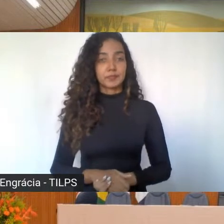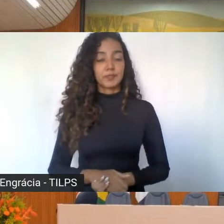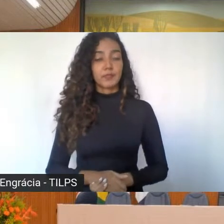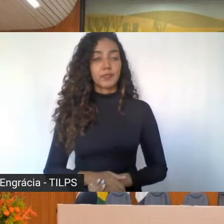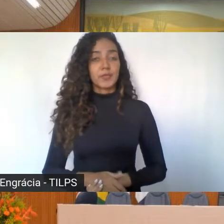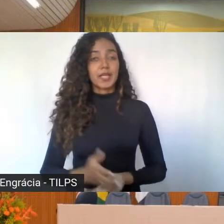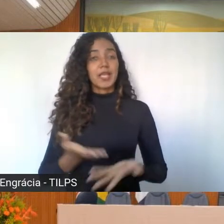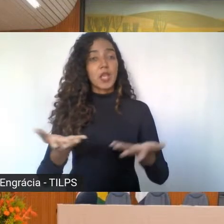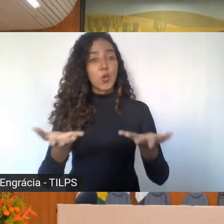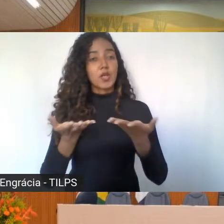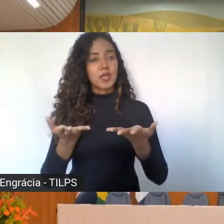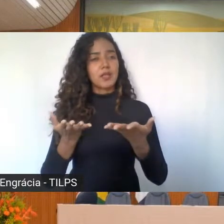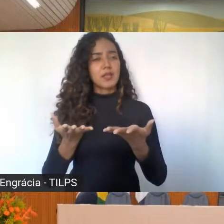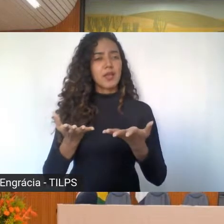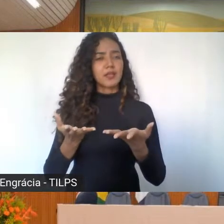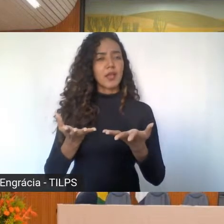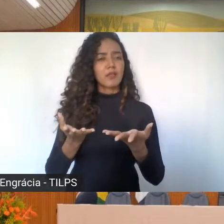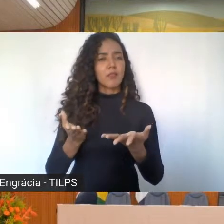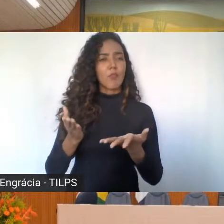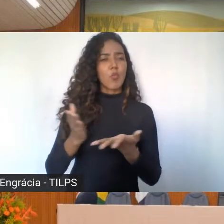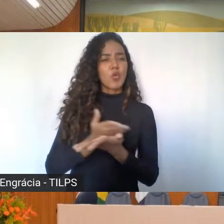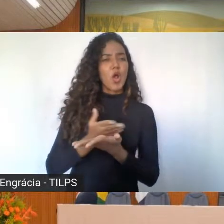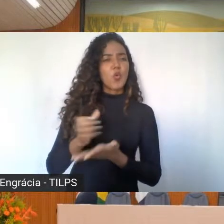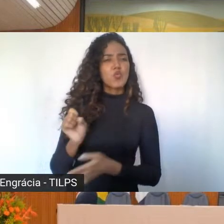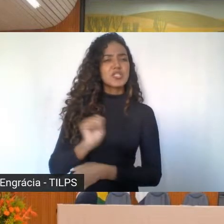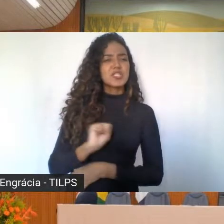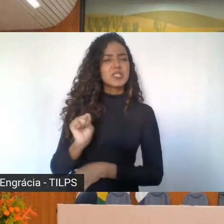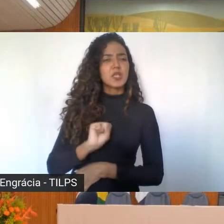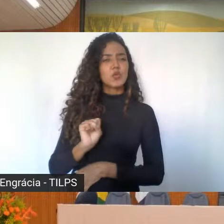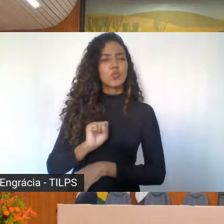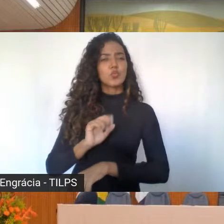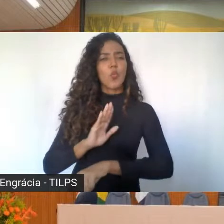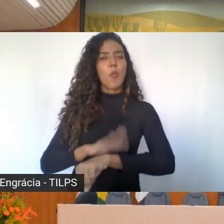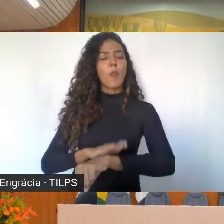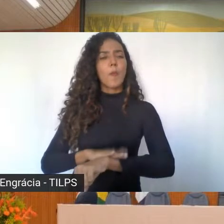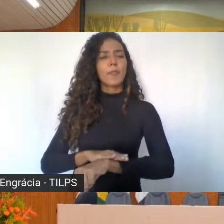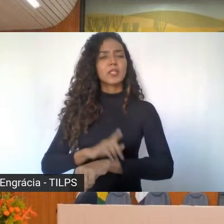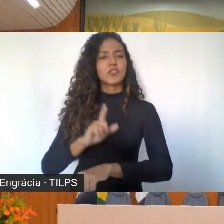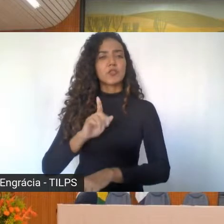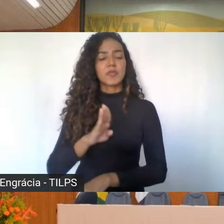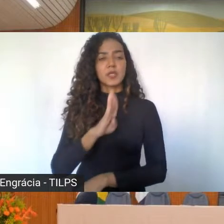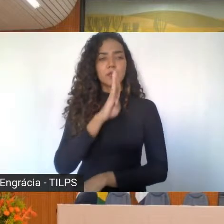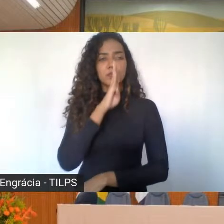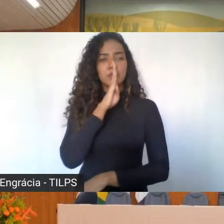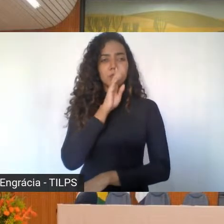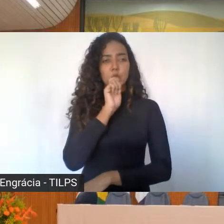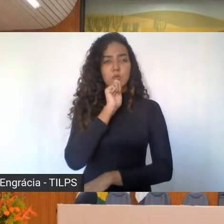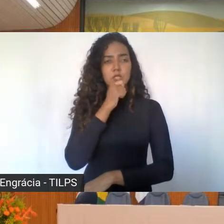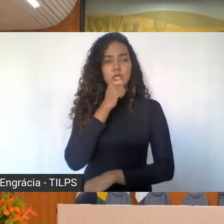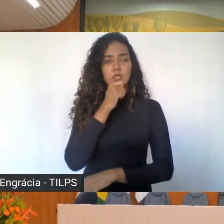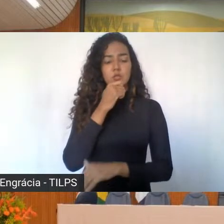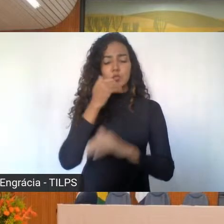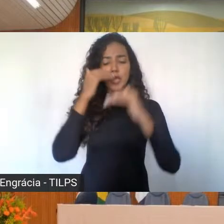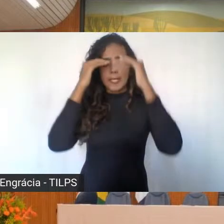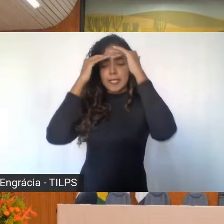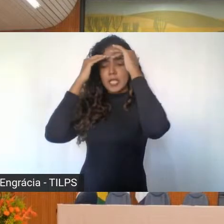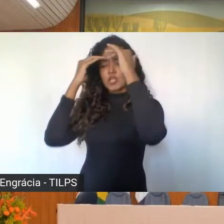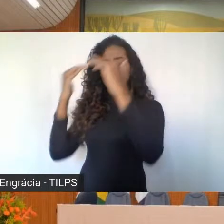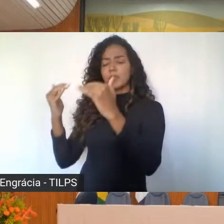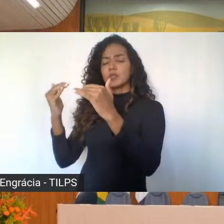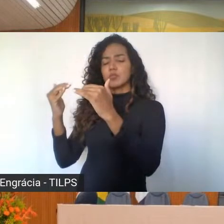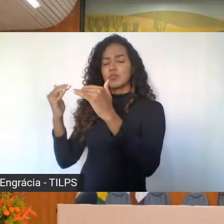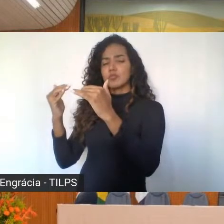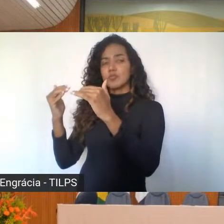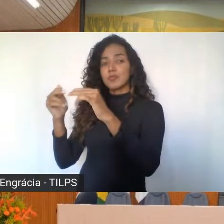segundos, algum momento, a gente fazer um silêncio respeitoso pelas mortes de todos os